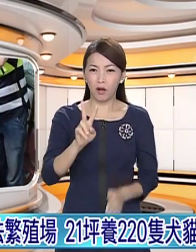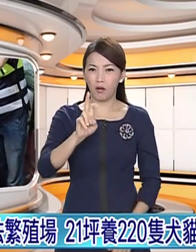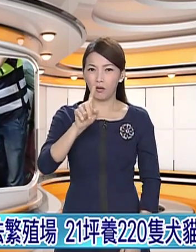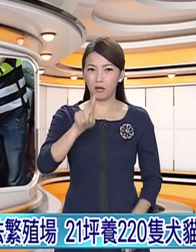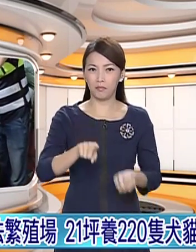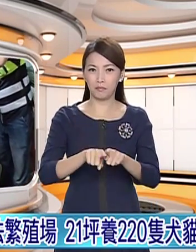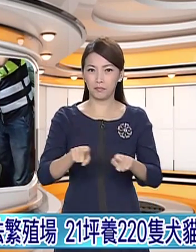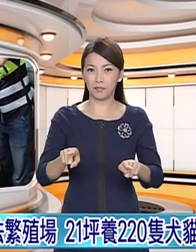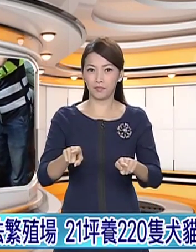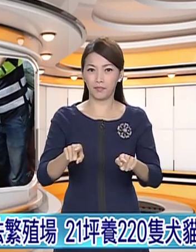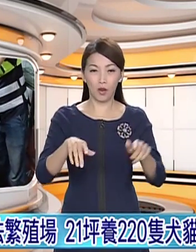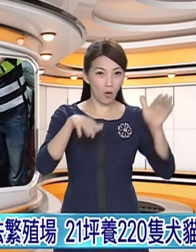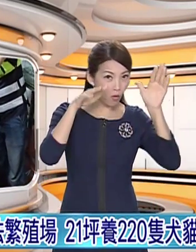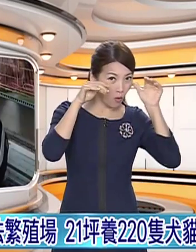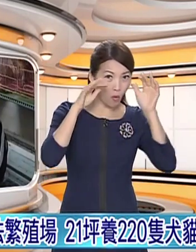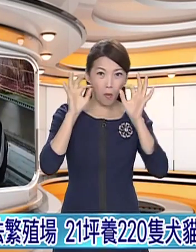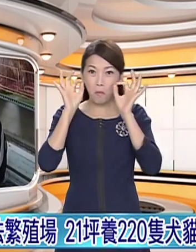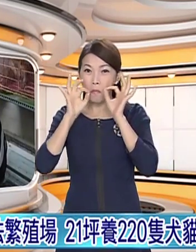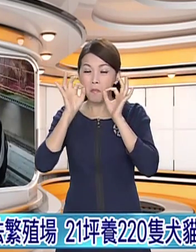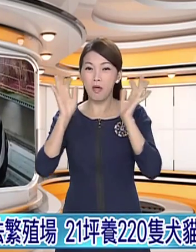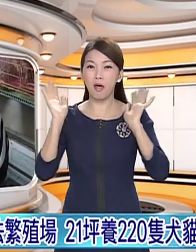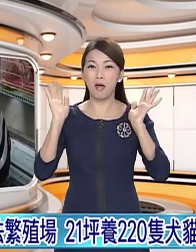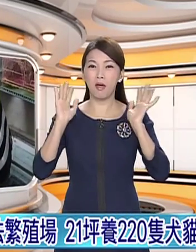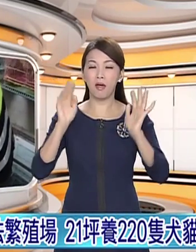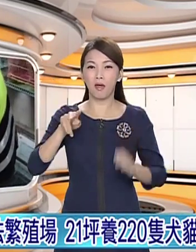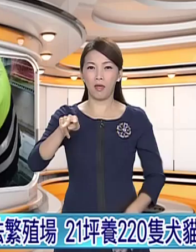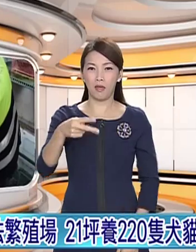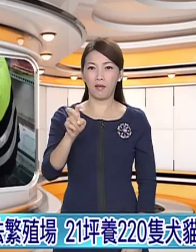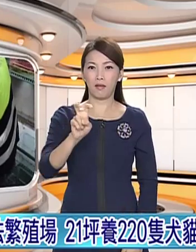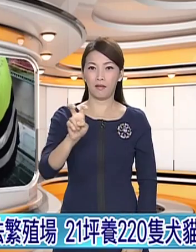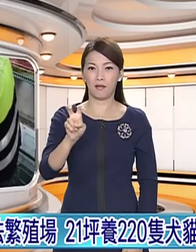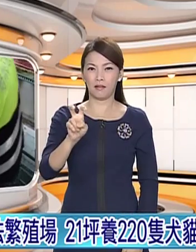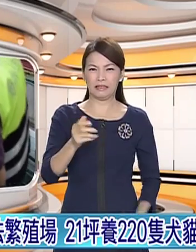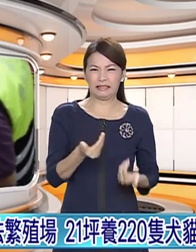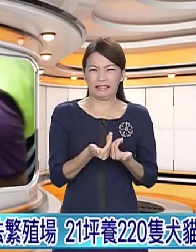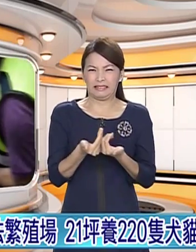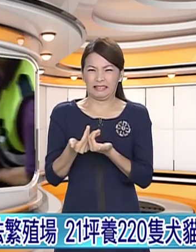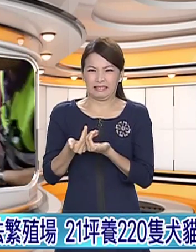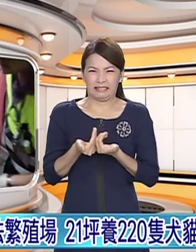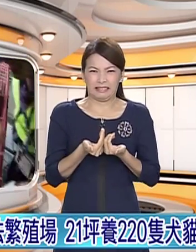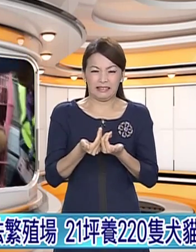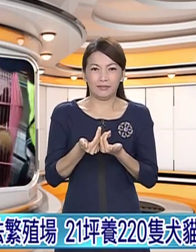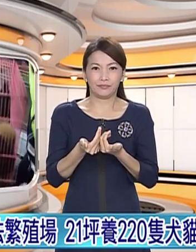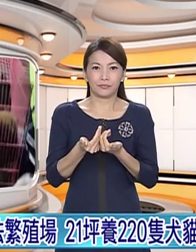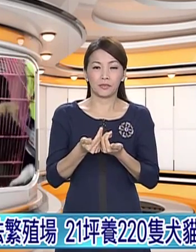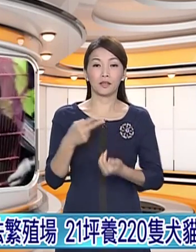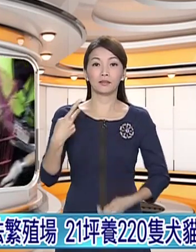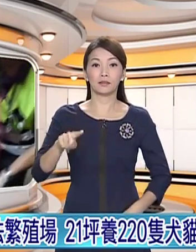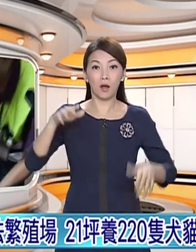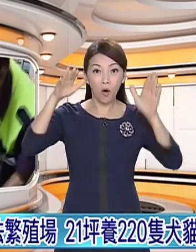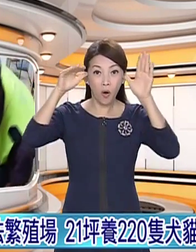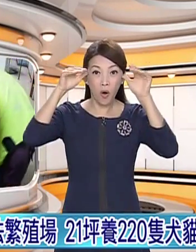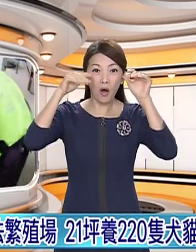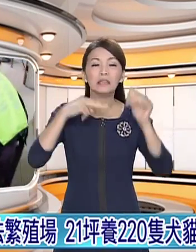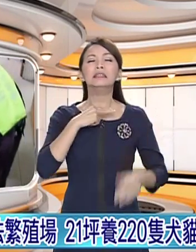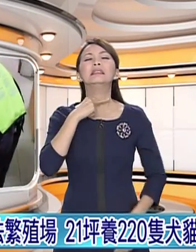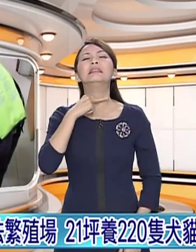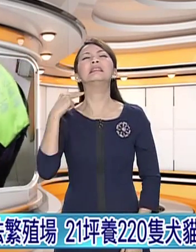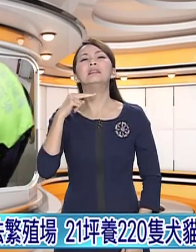面，就挤了220只的名种幼犬还有幼猫，而且种犬的声带